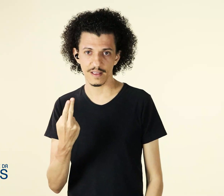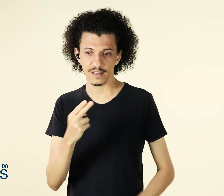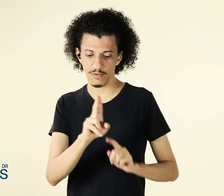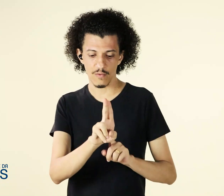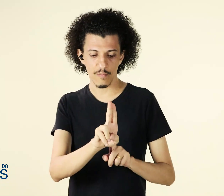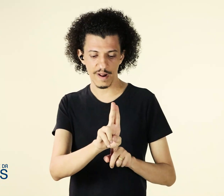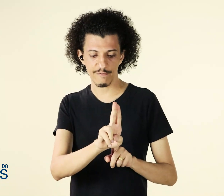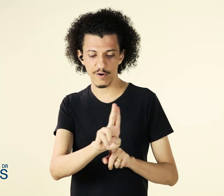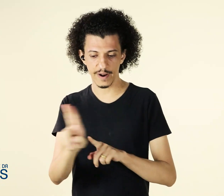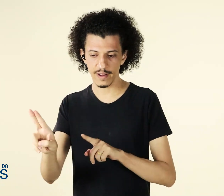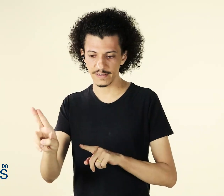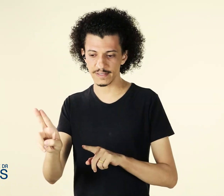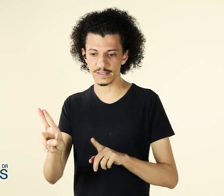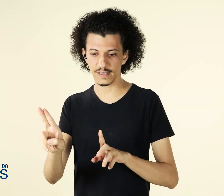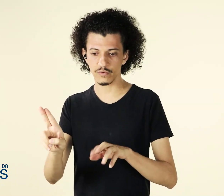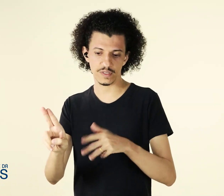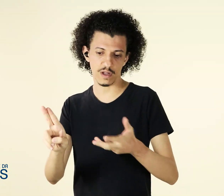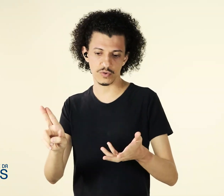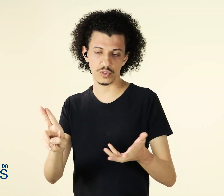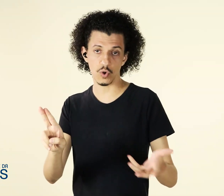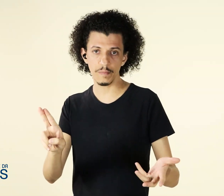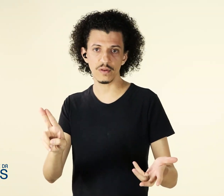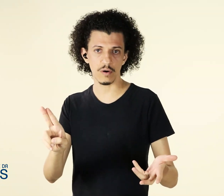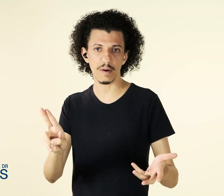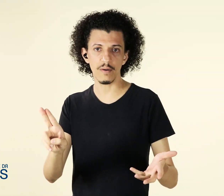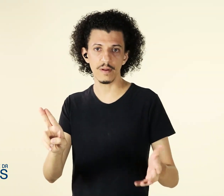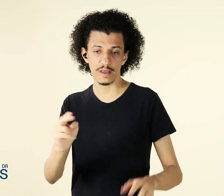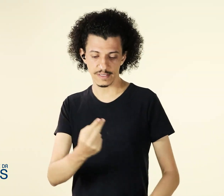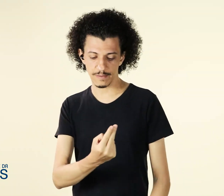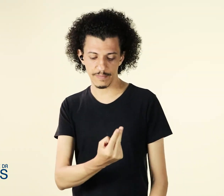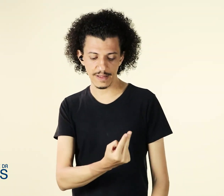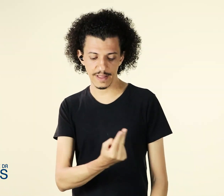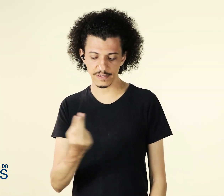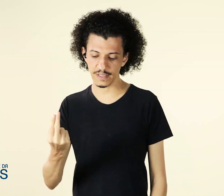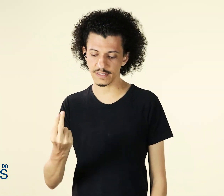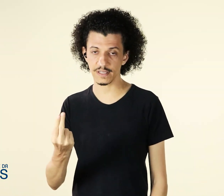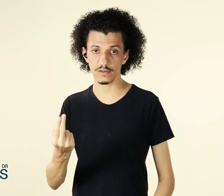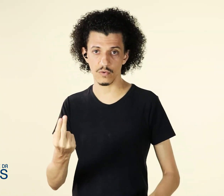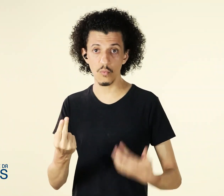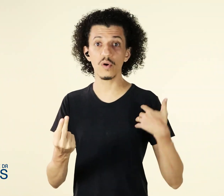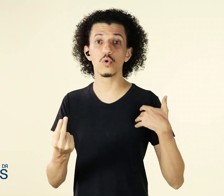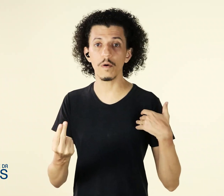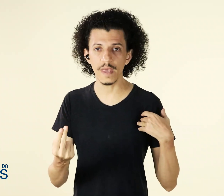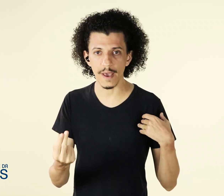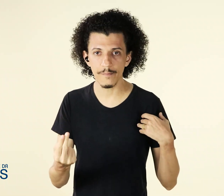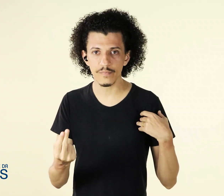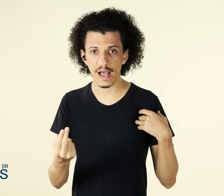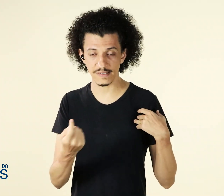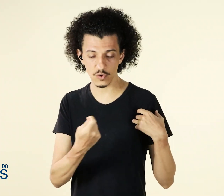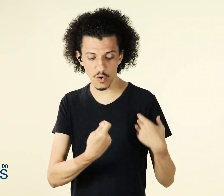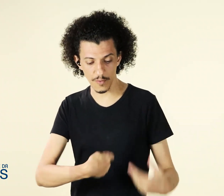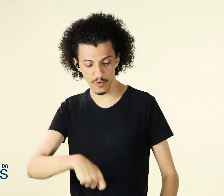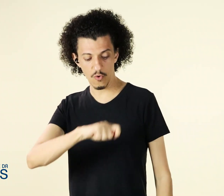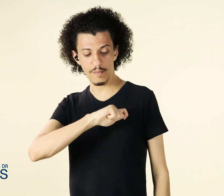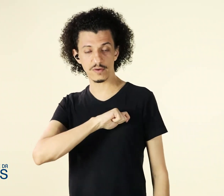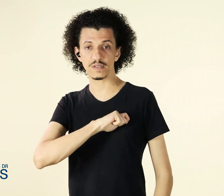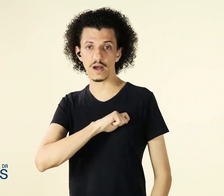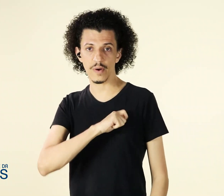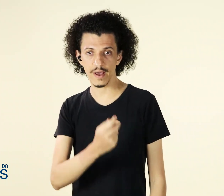Então, para fora, você está dizendo o sinal de nome normal, para dentro você está dizendo o meu nome é. Assim como o meu sinal é,